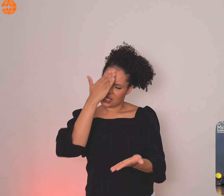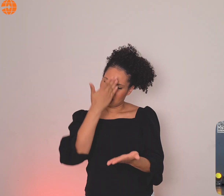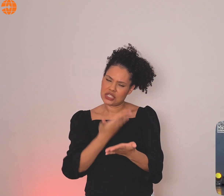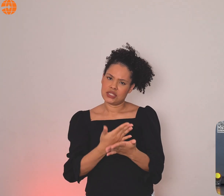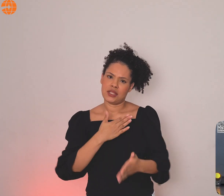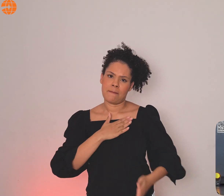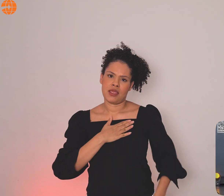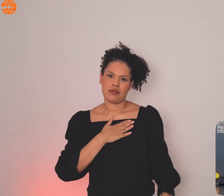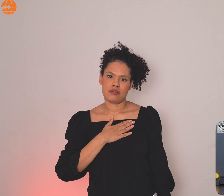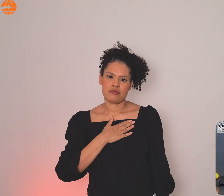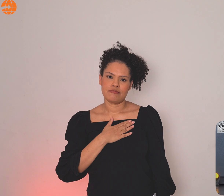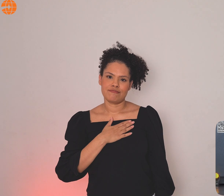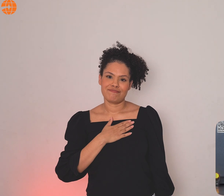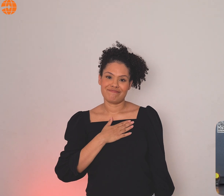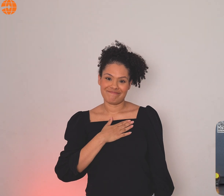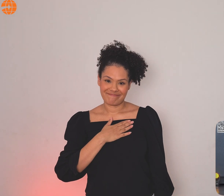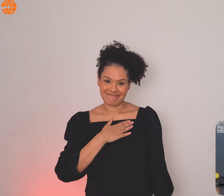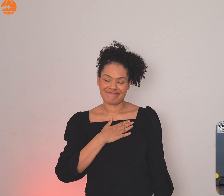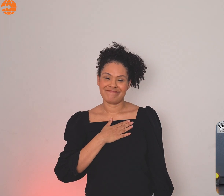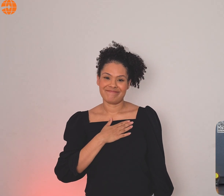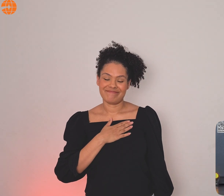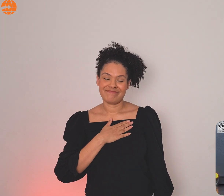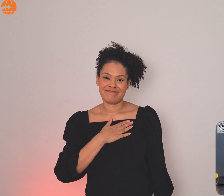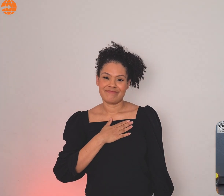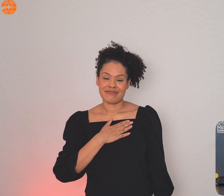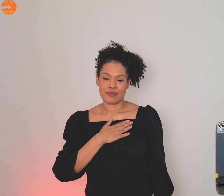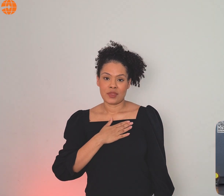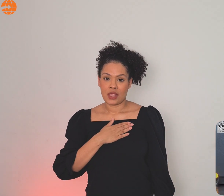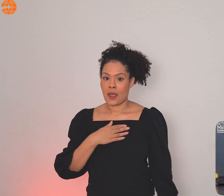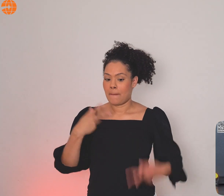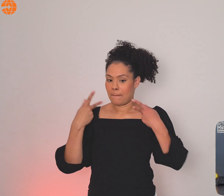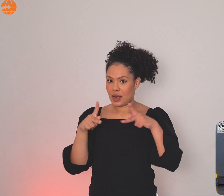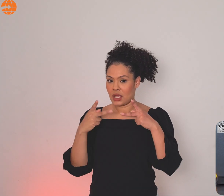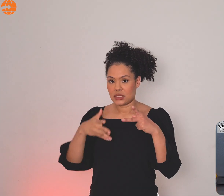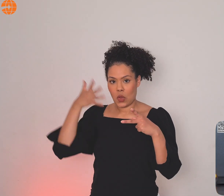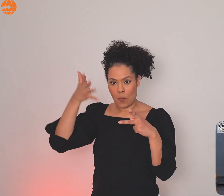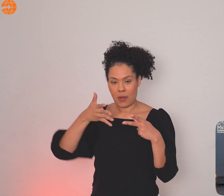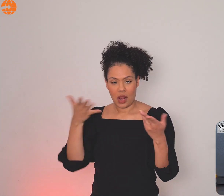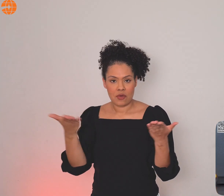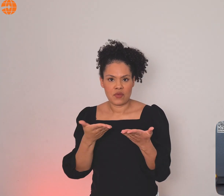Não veja essa mensagem como uma palavra motivacional, não é.